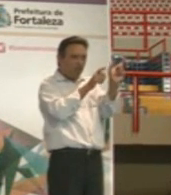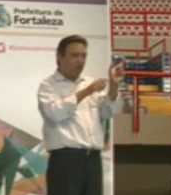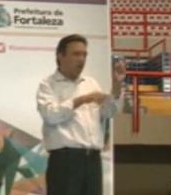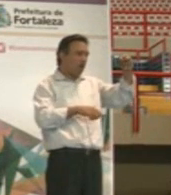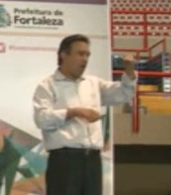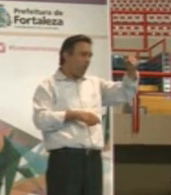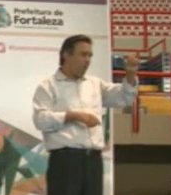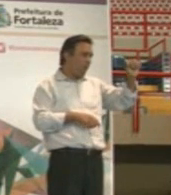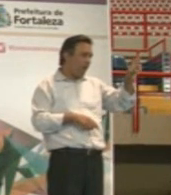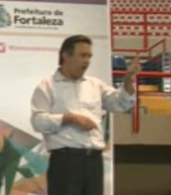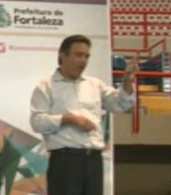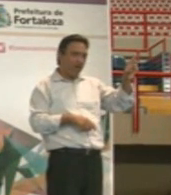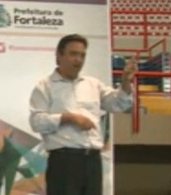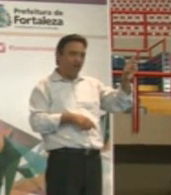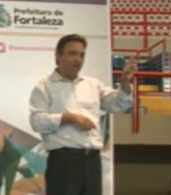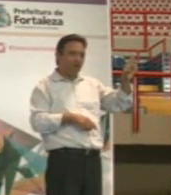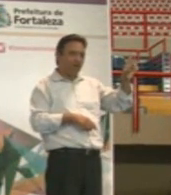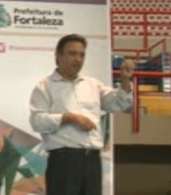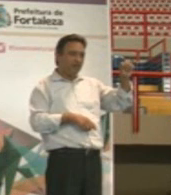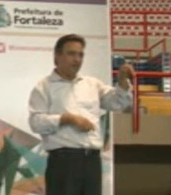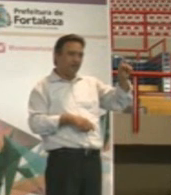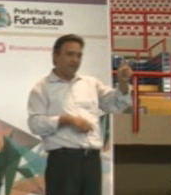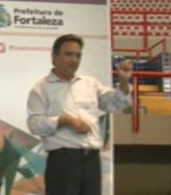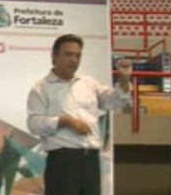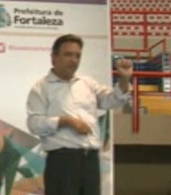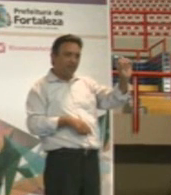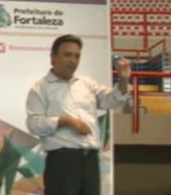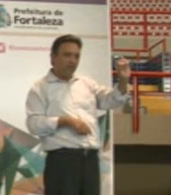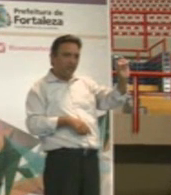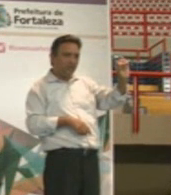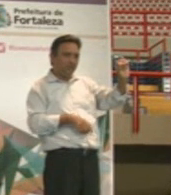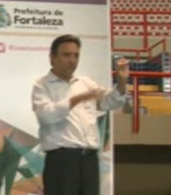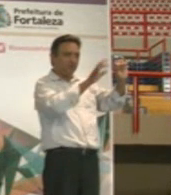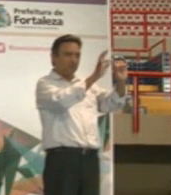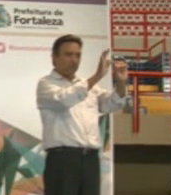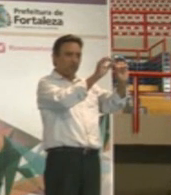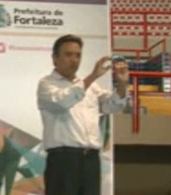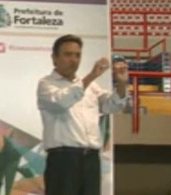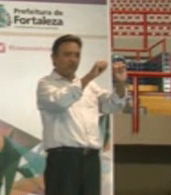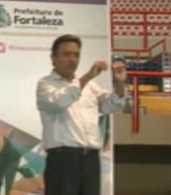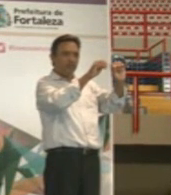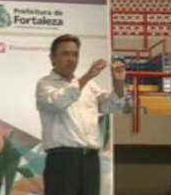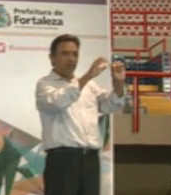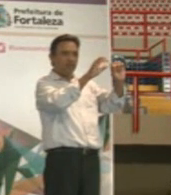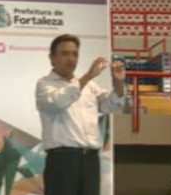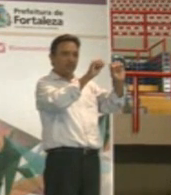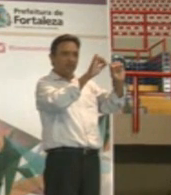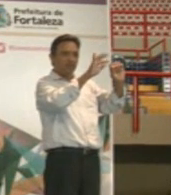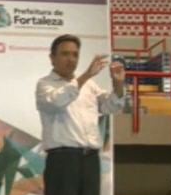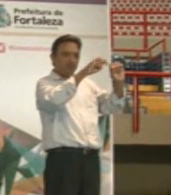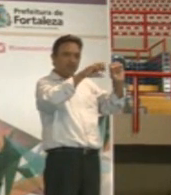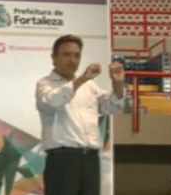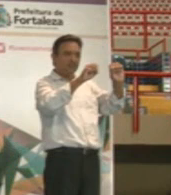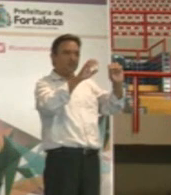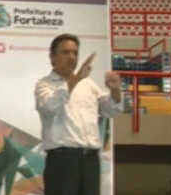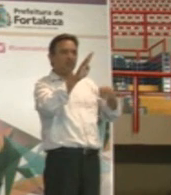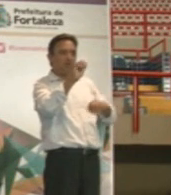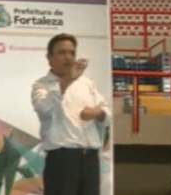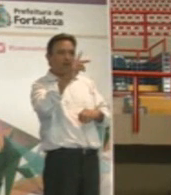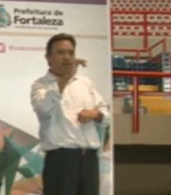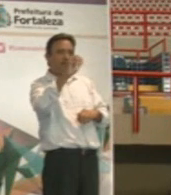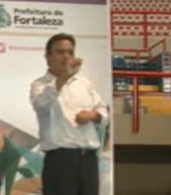Piauí, Tocantins, Bahia, Mapitoba. Então, a nova fronteira agrícola.